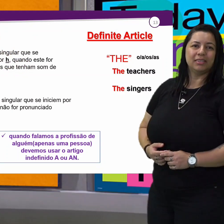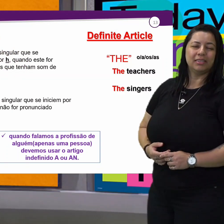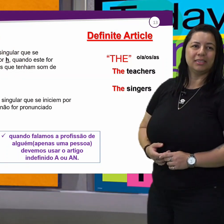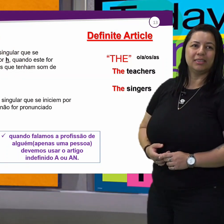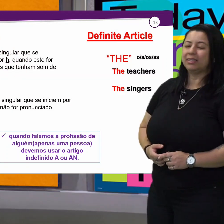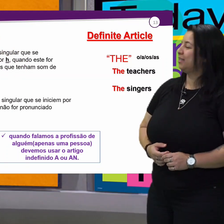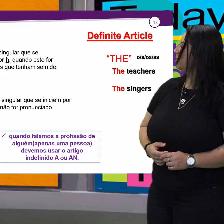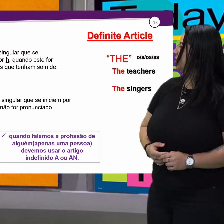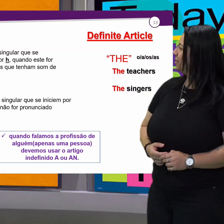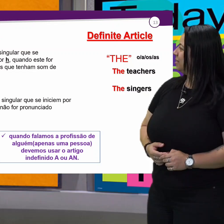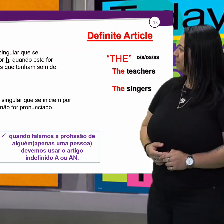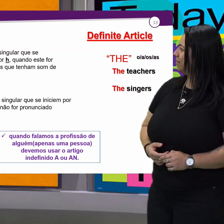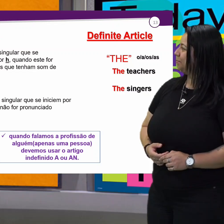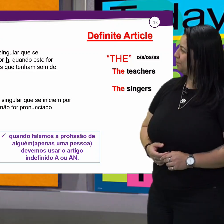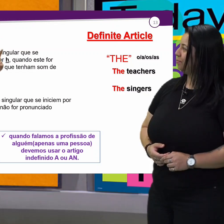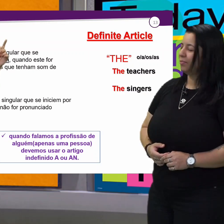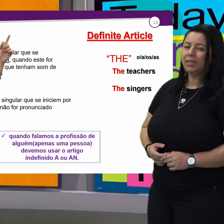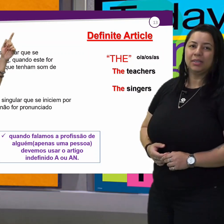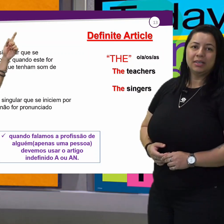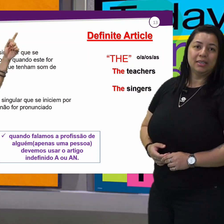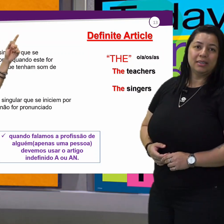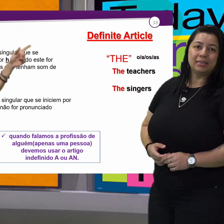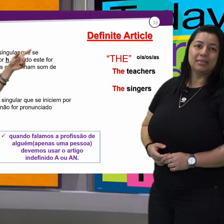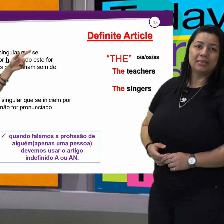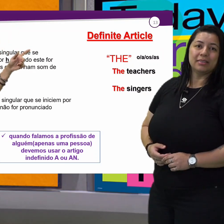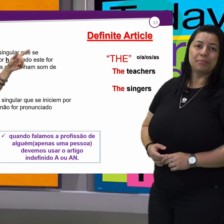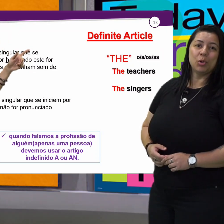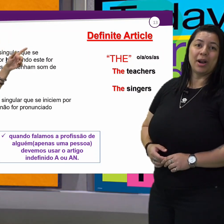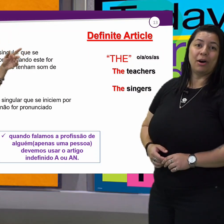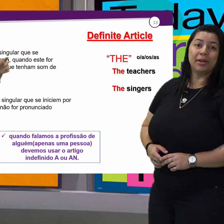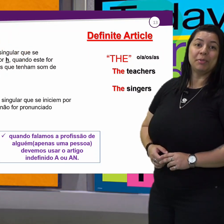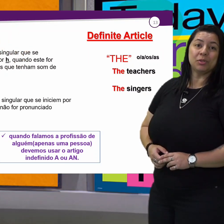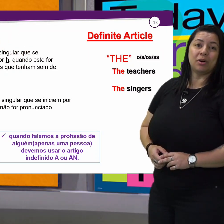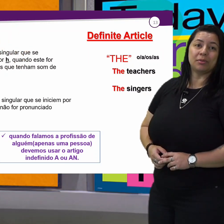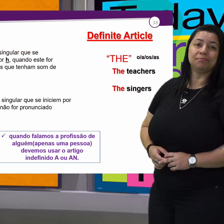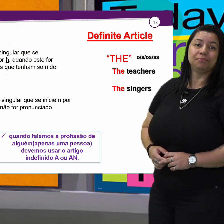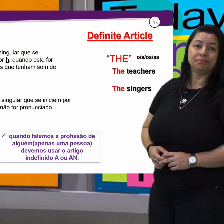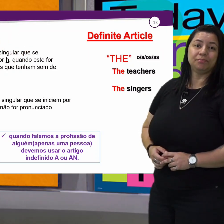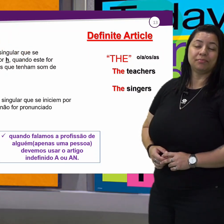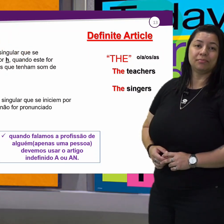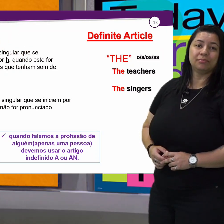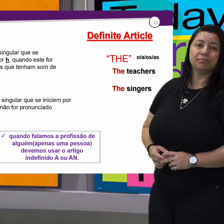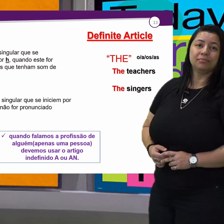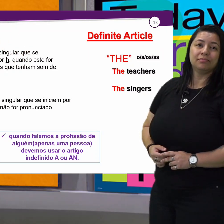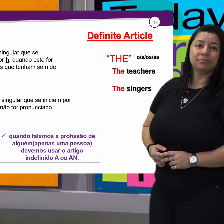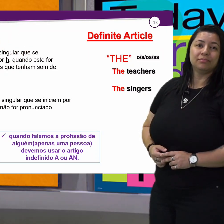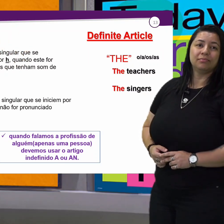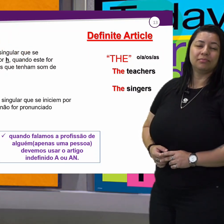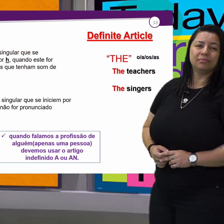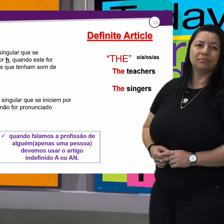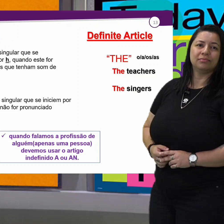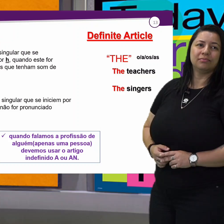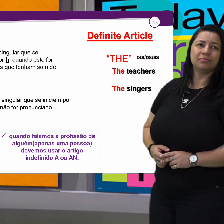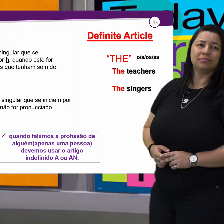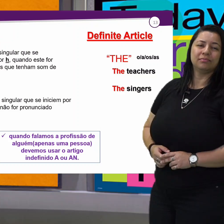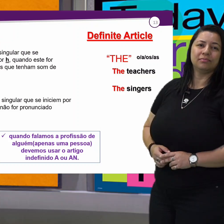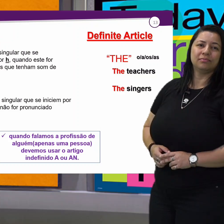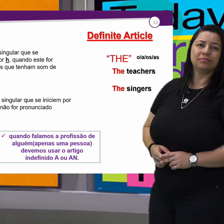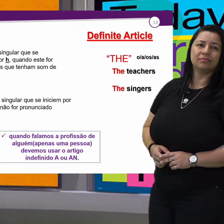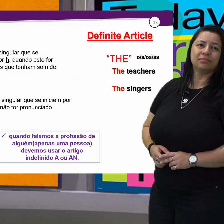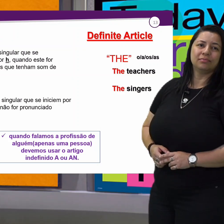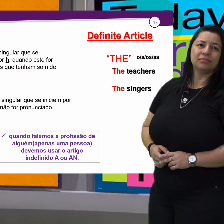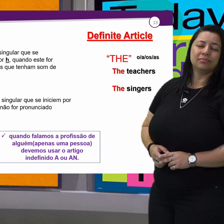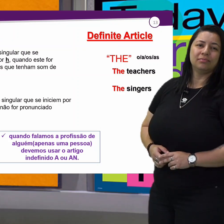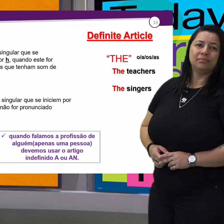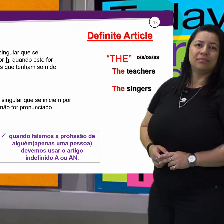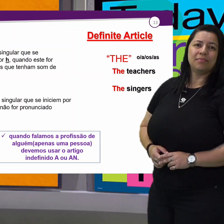profissão, quando é mais de uma pessoa, você vai usar o artigo definido. Plural, né, pessoal? A gente não está falando somente de profissão. Eu estou trazendo a questão da